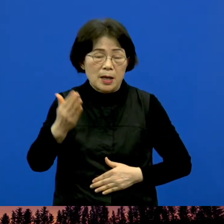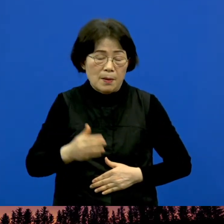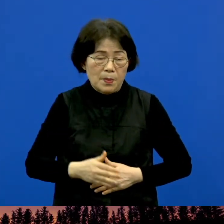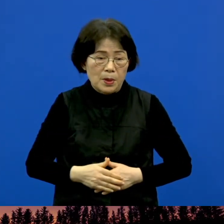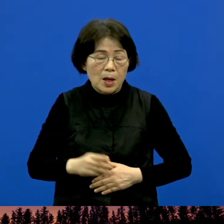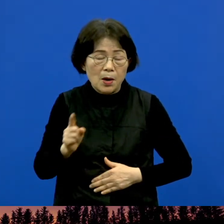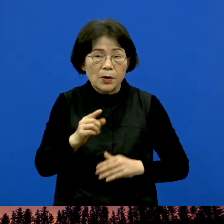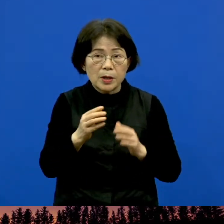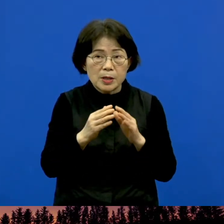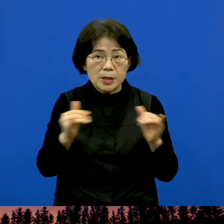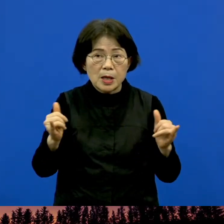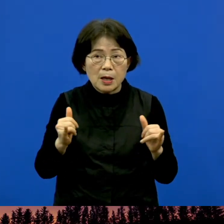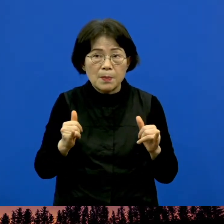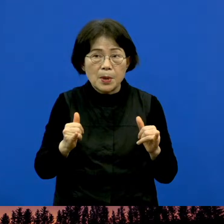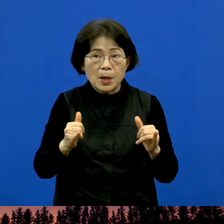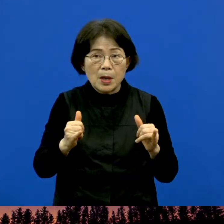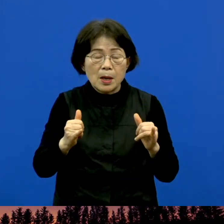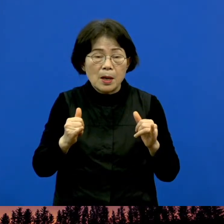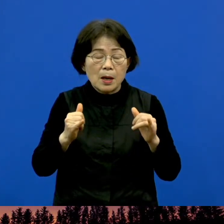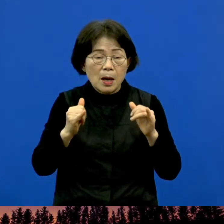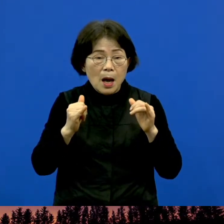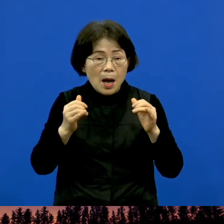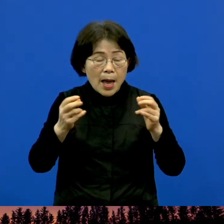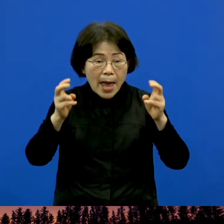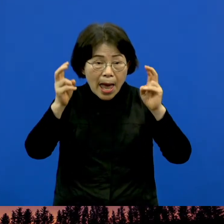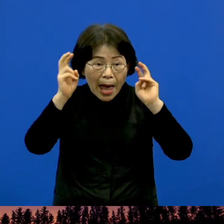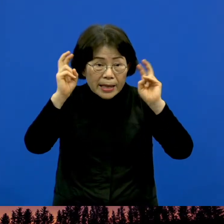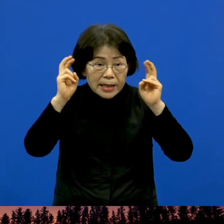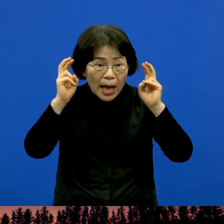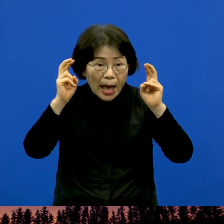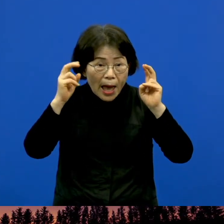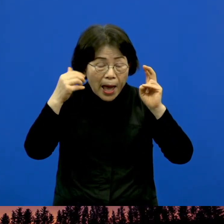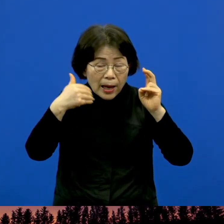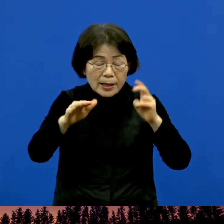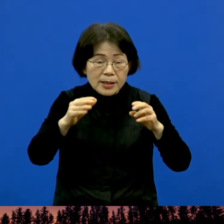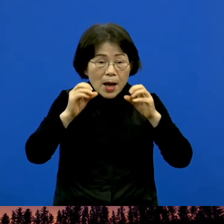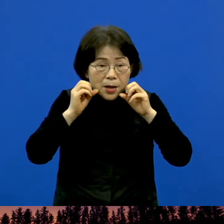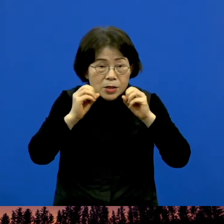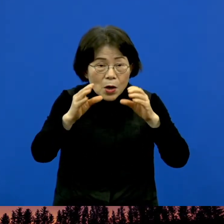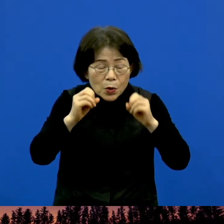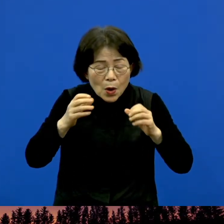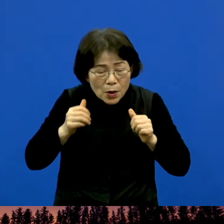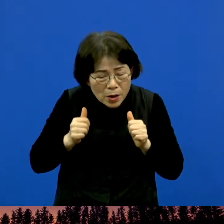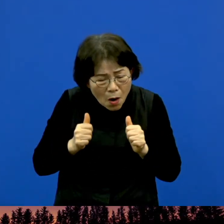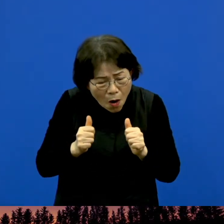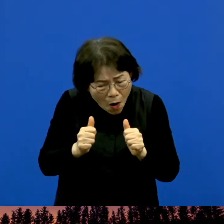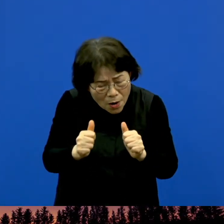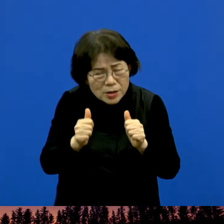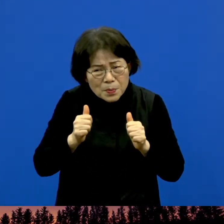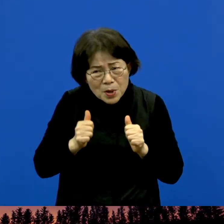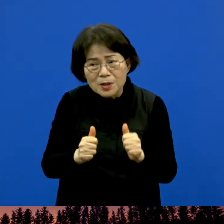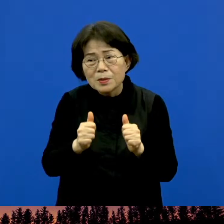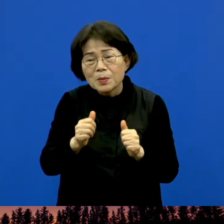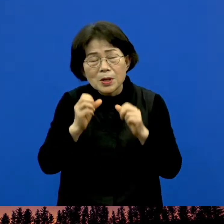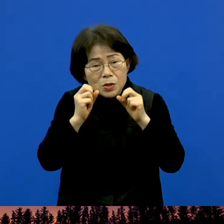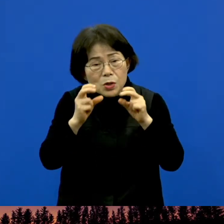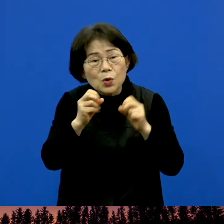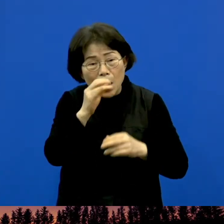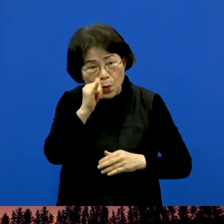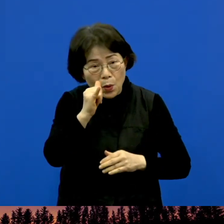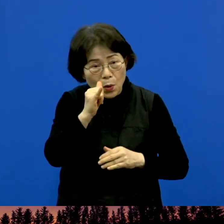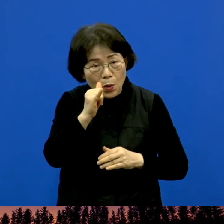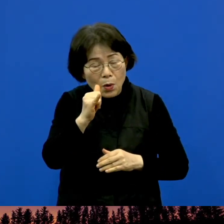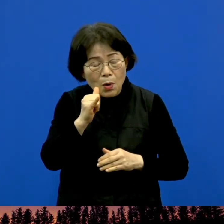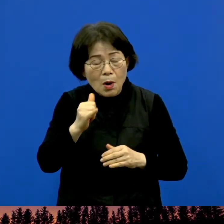어떤 이들은 너무 직장에서 전도를 열심히 해. 전도를 너무 열심히 해. 그럼 정말 가상한 일이고 좋은 일이에요. 근데 일은 잘